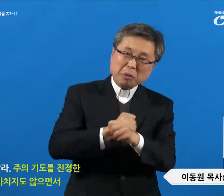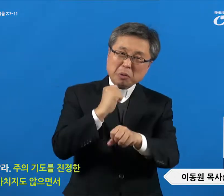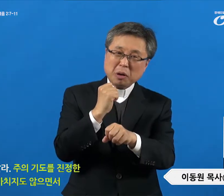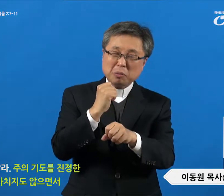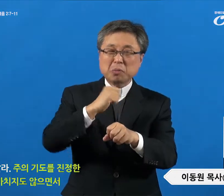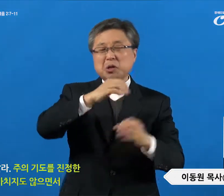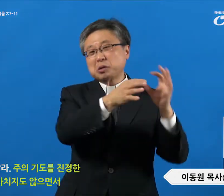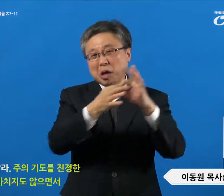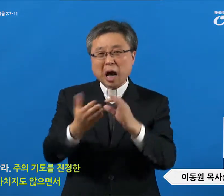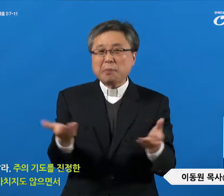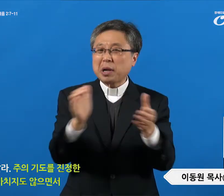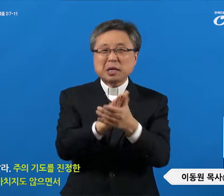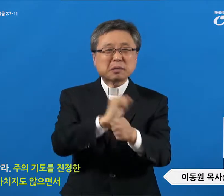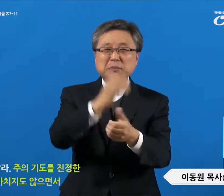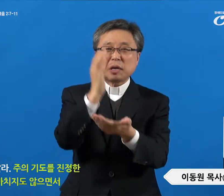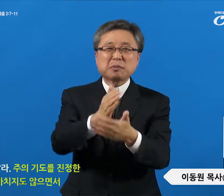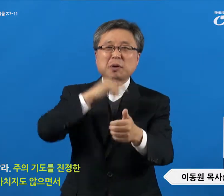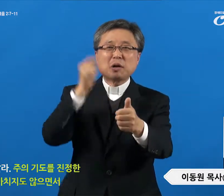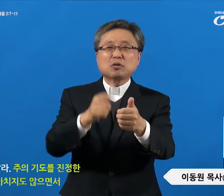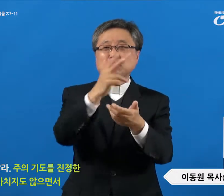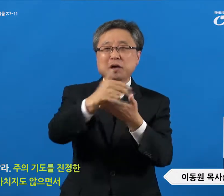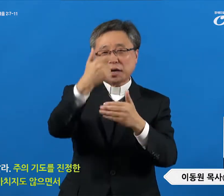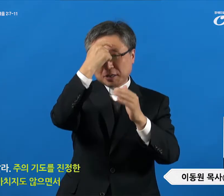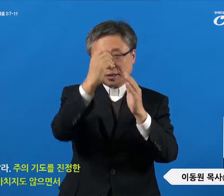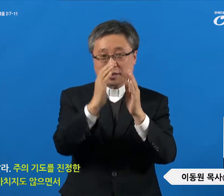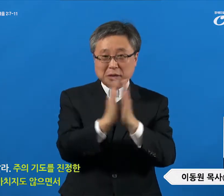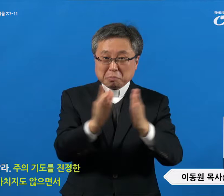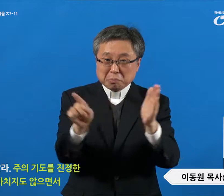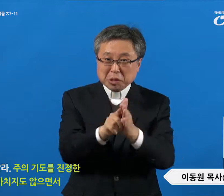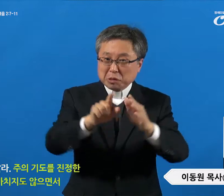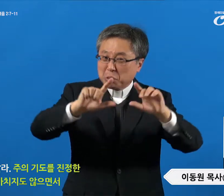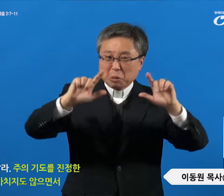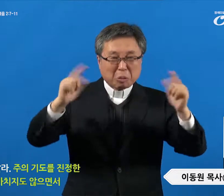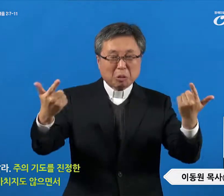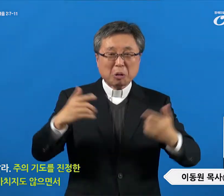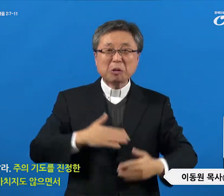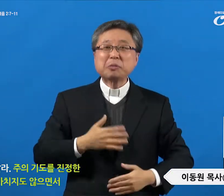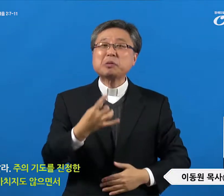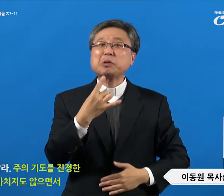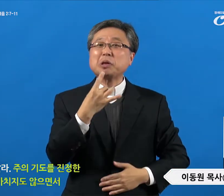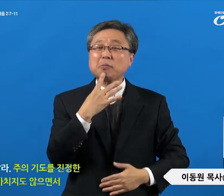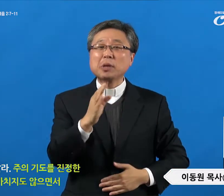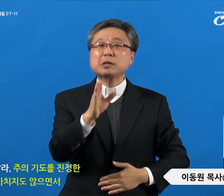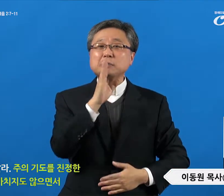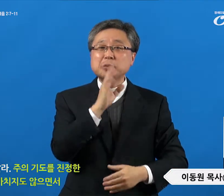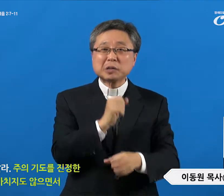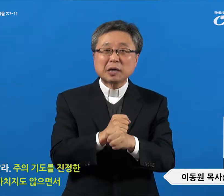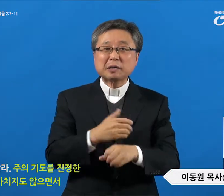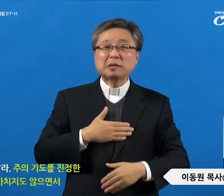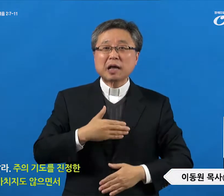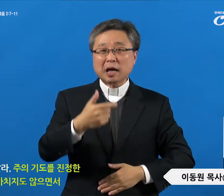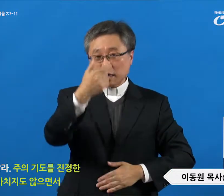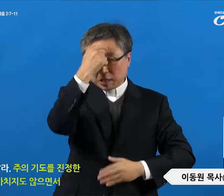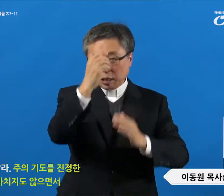말라. 주의 기도를 믿지도 않고 다만 진정한 나의 기도로 바치지도